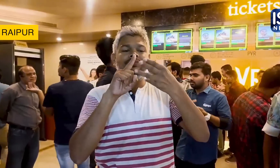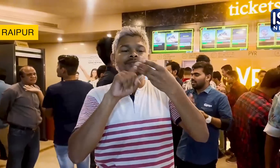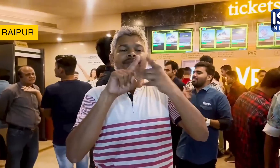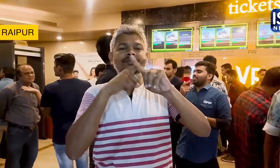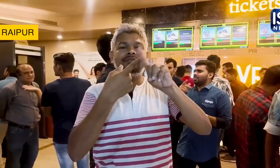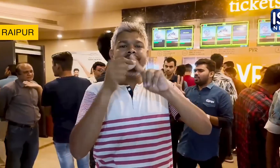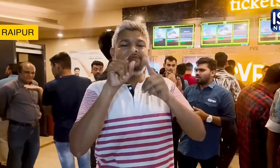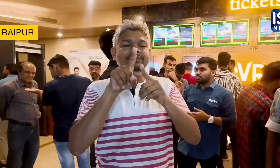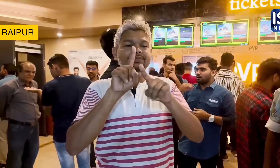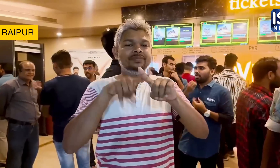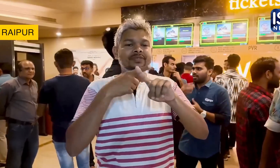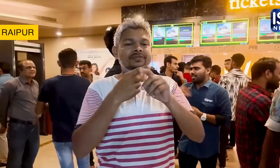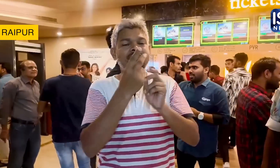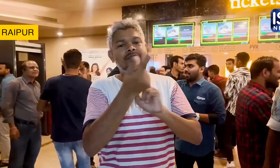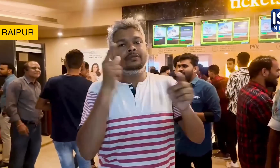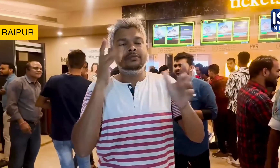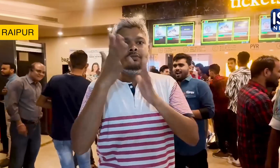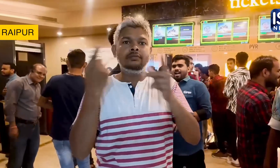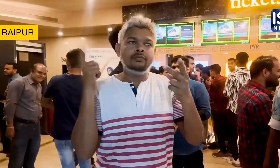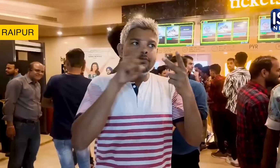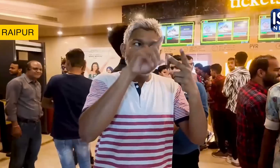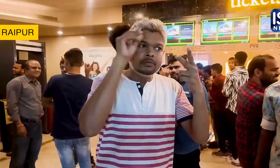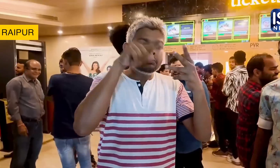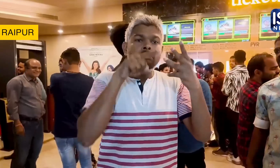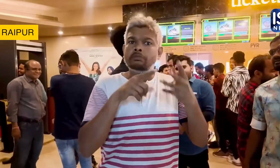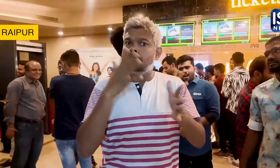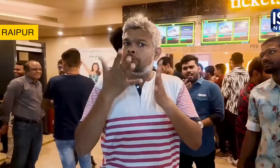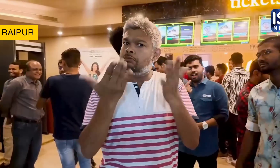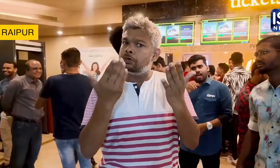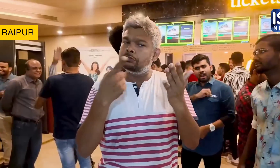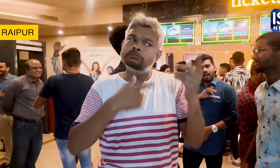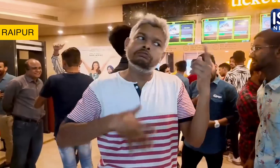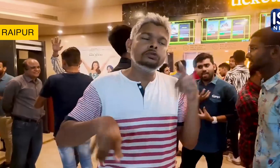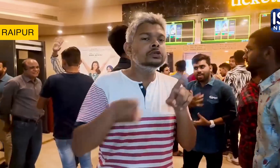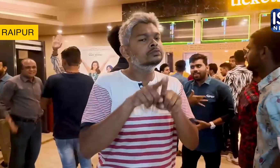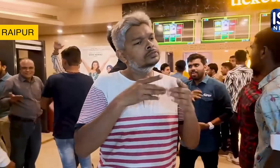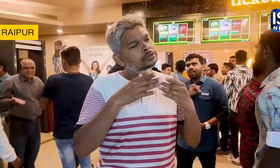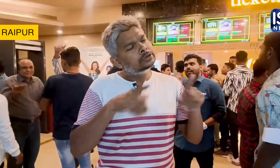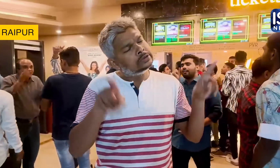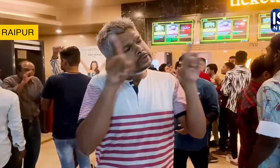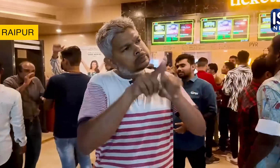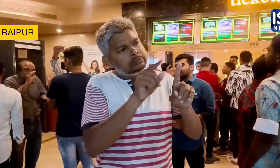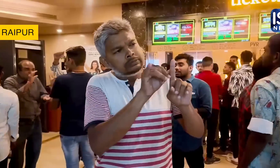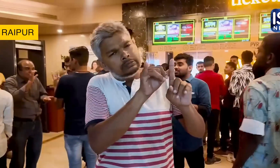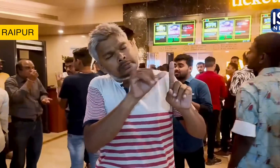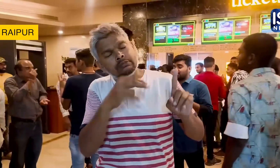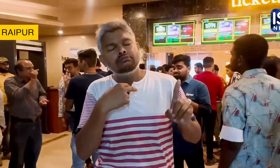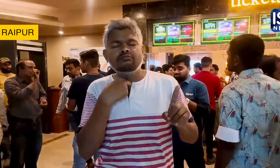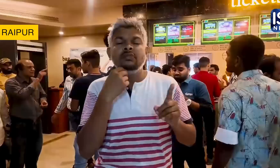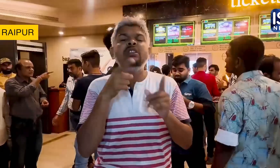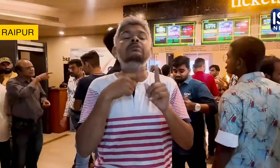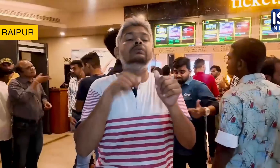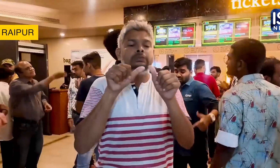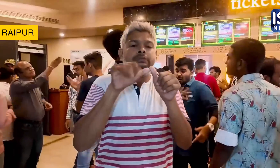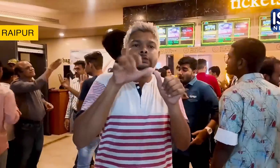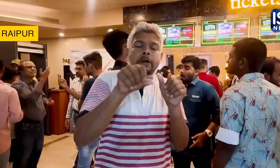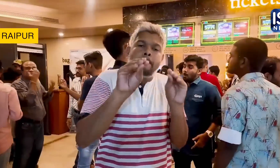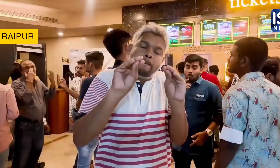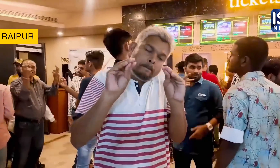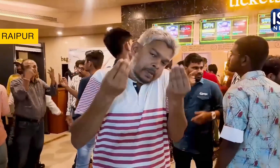मैंने पहले कच एक्सप्रेस देखी थी और अब गदर 2 आईएसएल इंटरप्रिटेशन के साथ देखी। मैं इस आईएसएल की एक्सेसिबिलिटी से बहुत खुश हूँ।